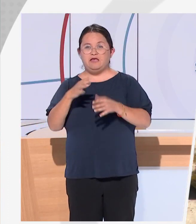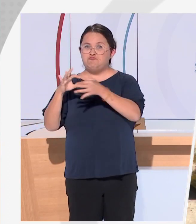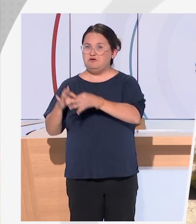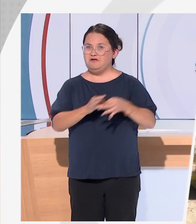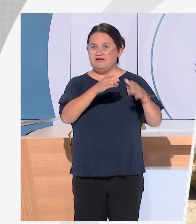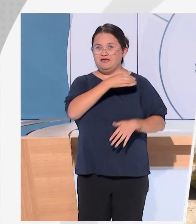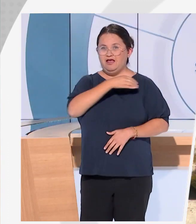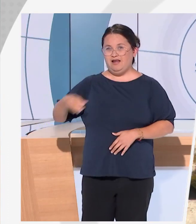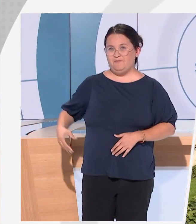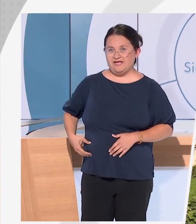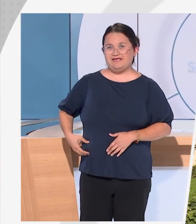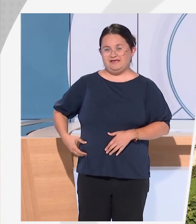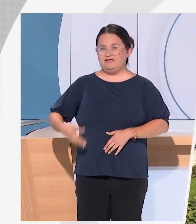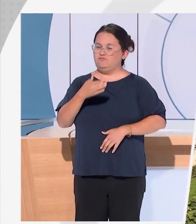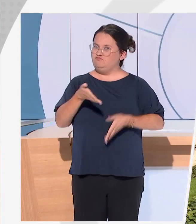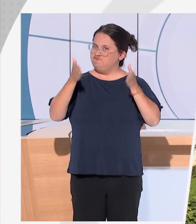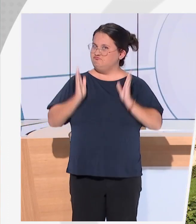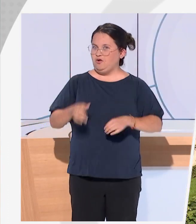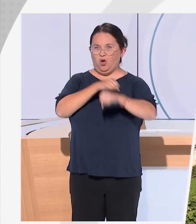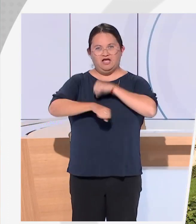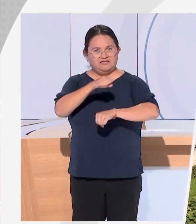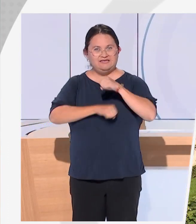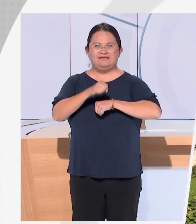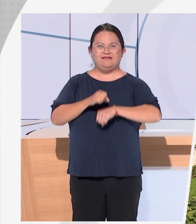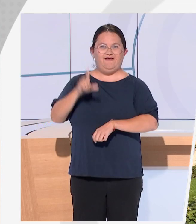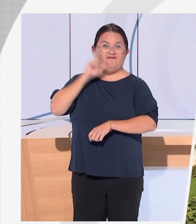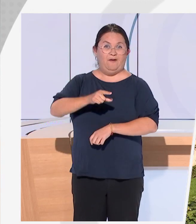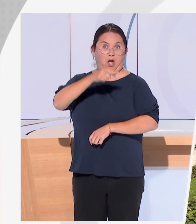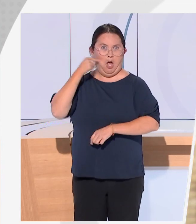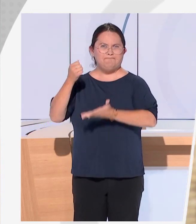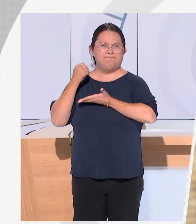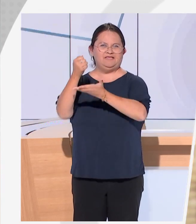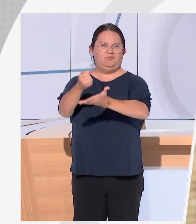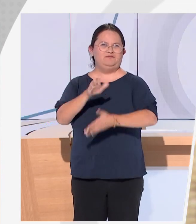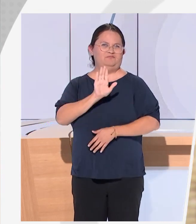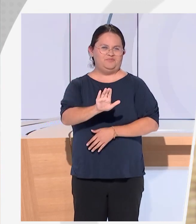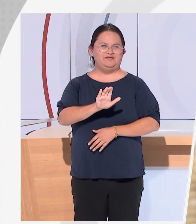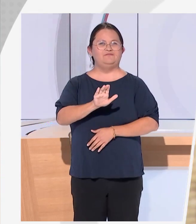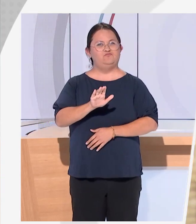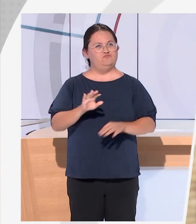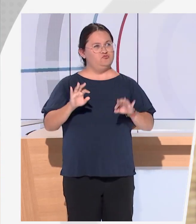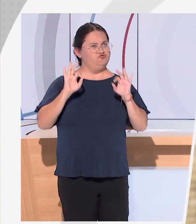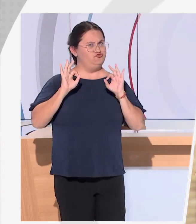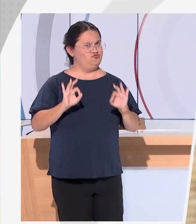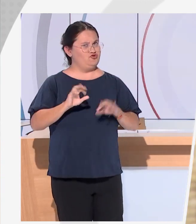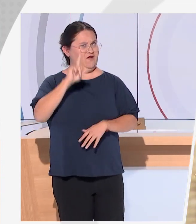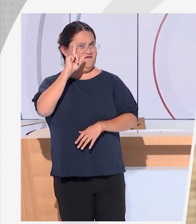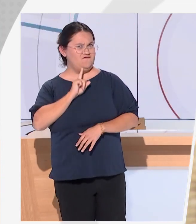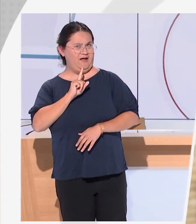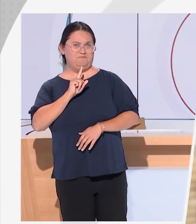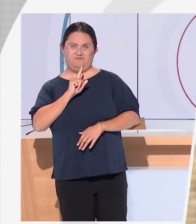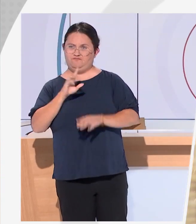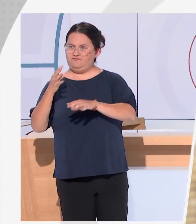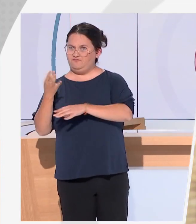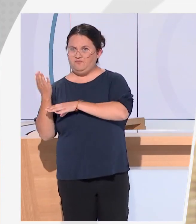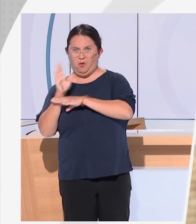qui a choisi d'organiser les journées du patrimoine et du matrimoine. C'est remettre les femmes à leur juste place puisqu'elles ont